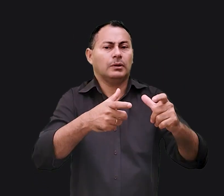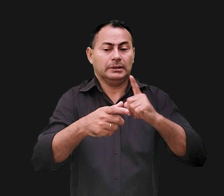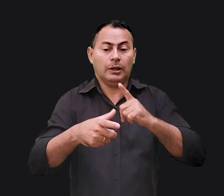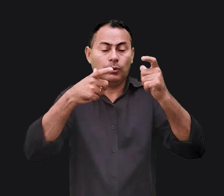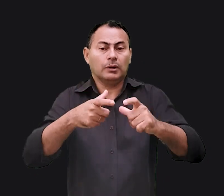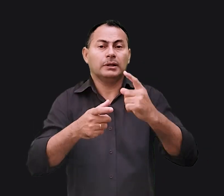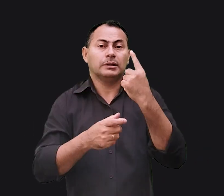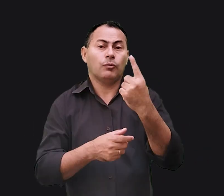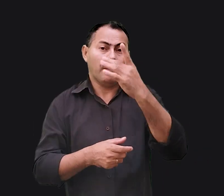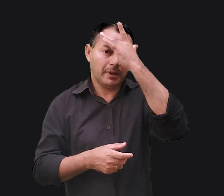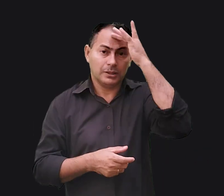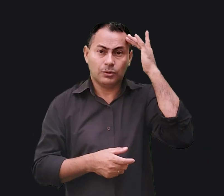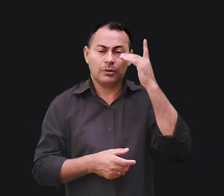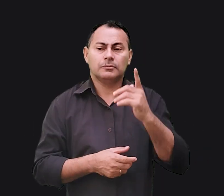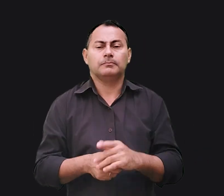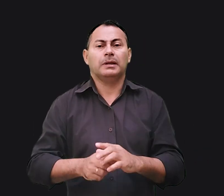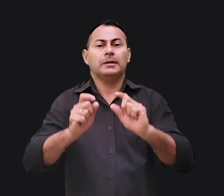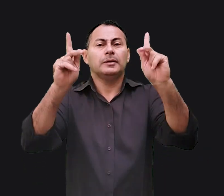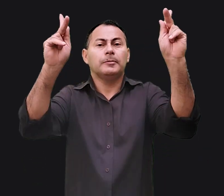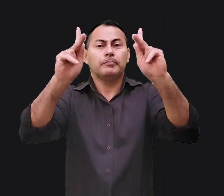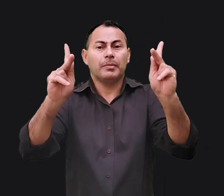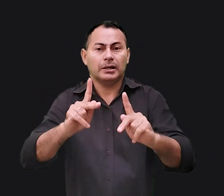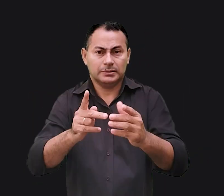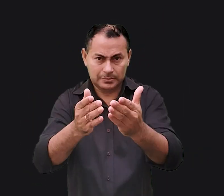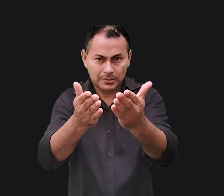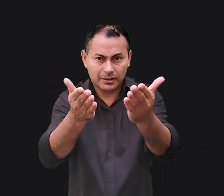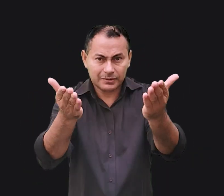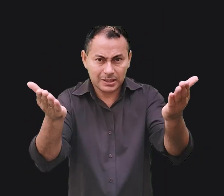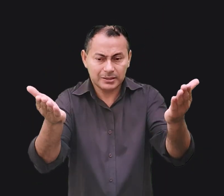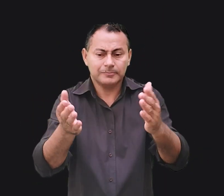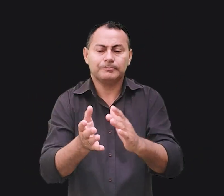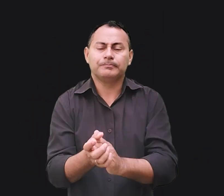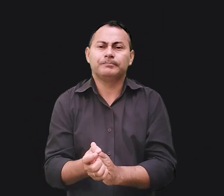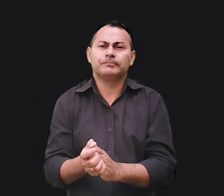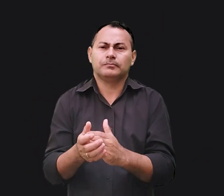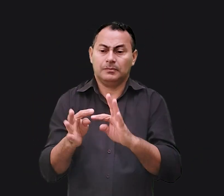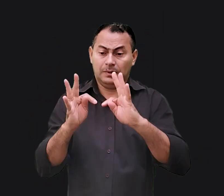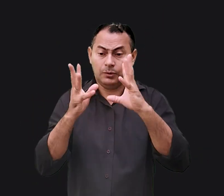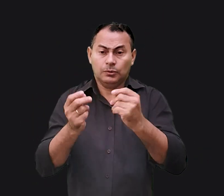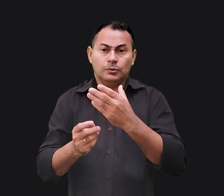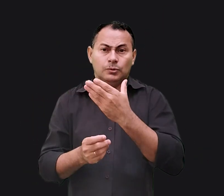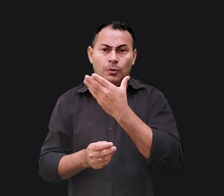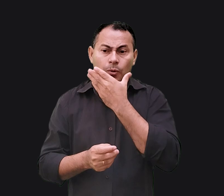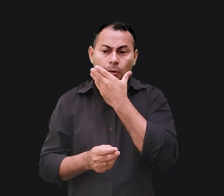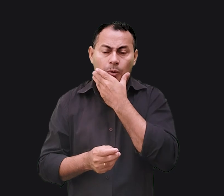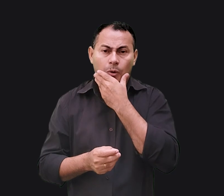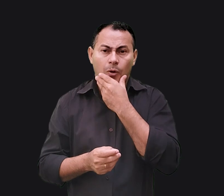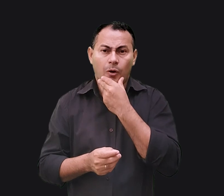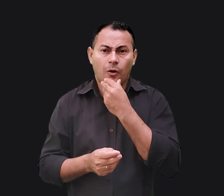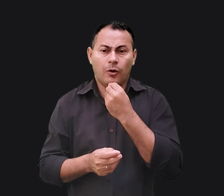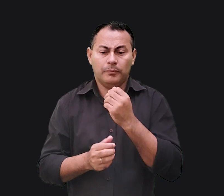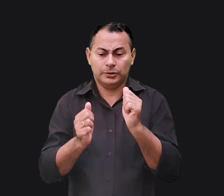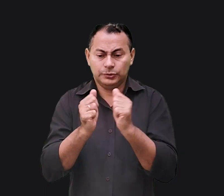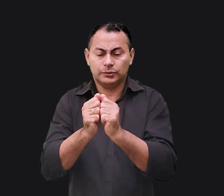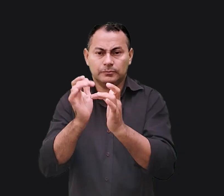uma pessoa e paz para vocês. Todos os homens que estavam reunidos com Jesus tiveram